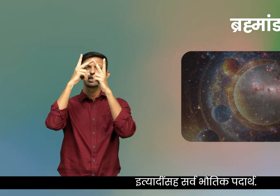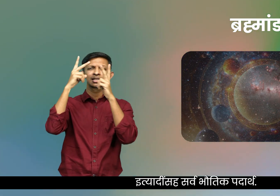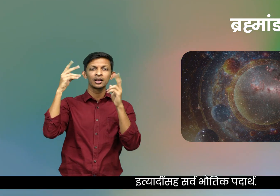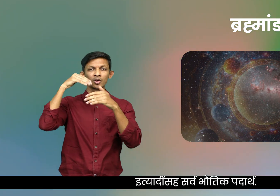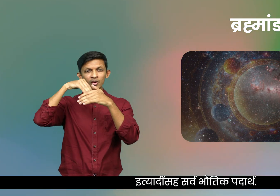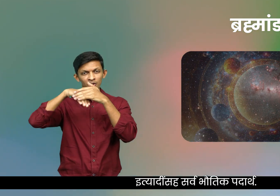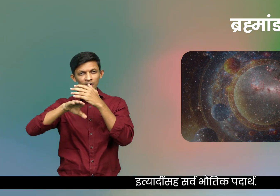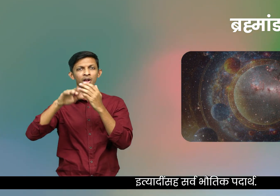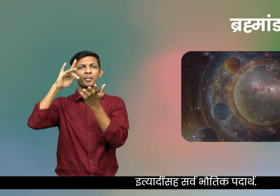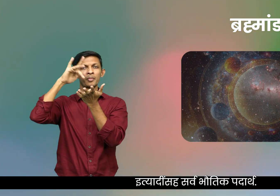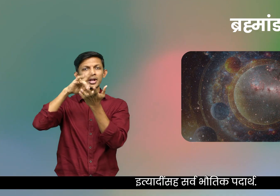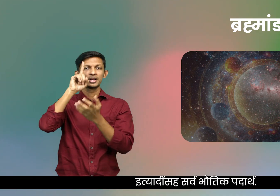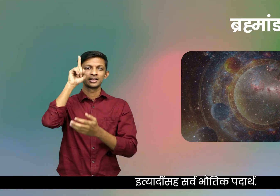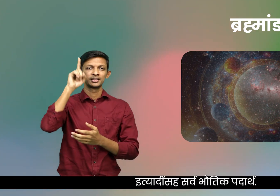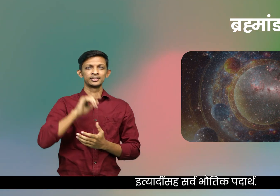इत्यादी सह सर्व भौतिक पदार्थ.